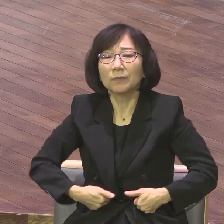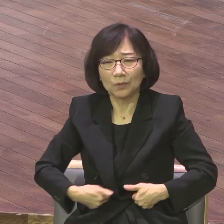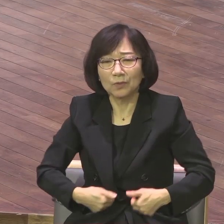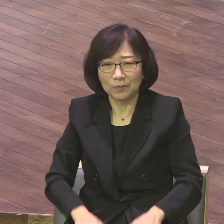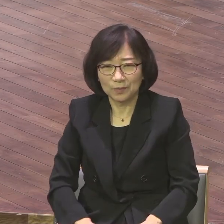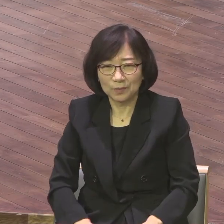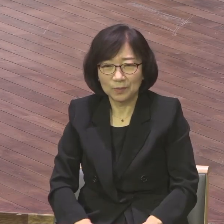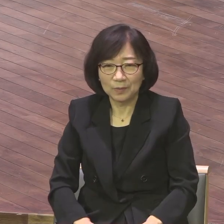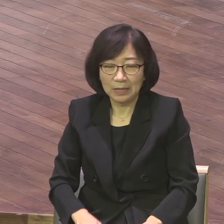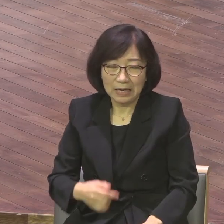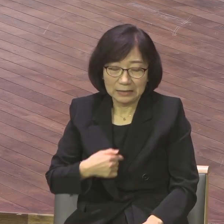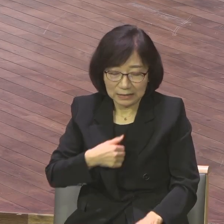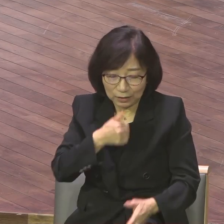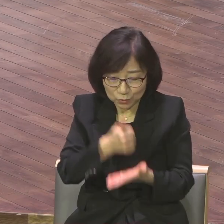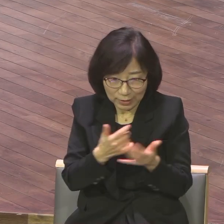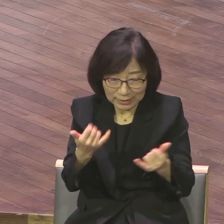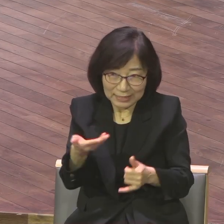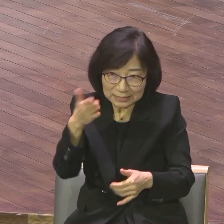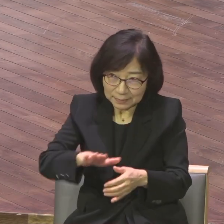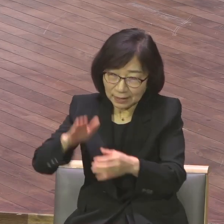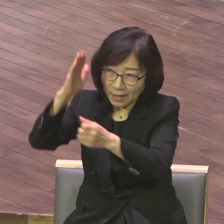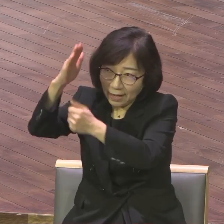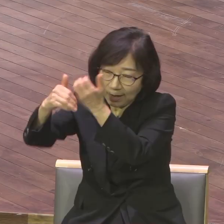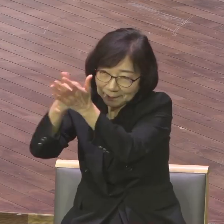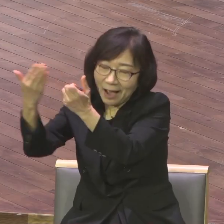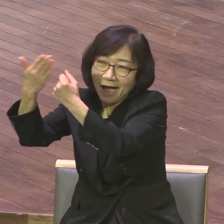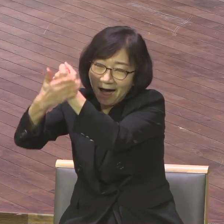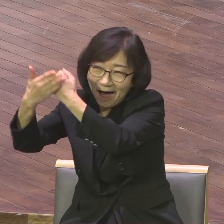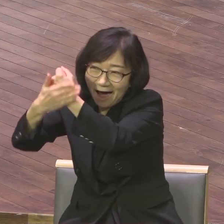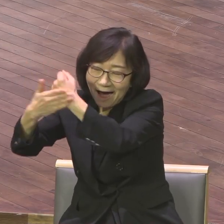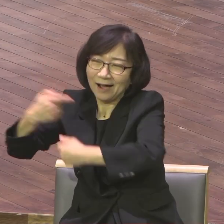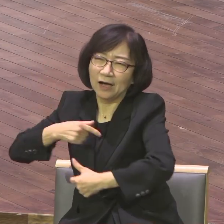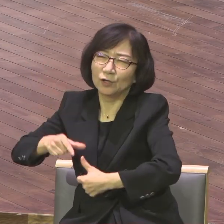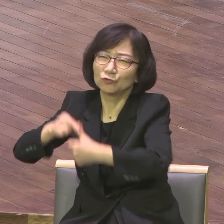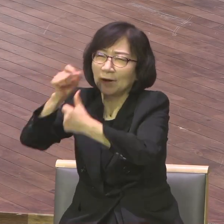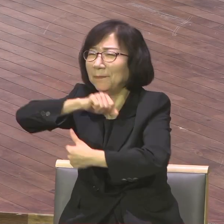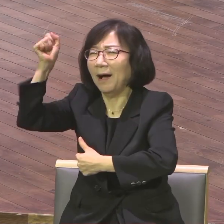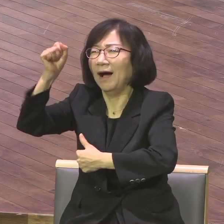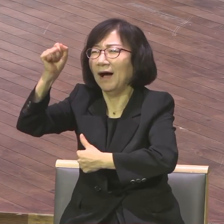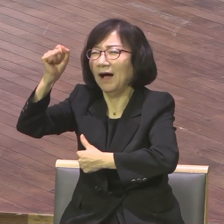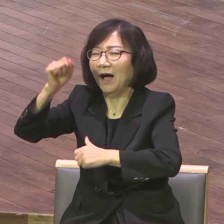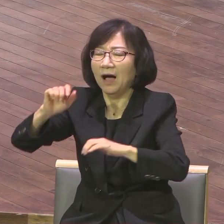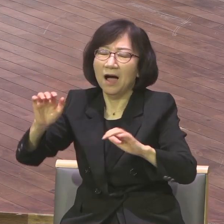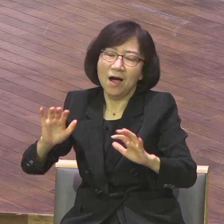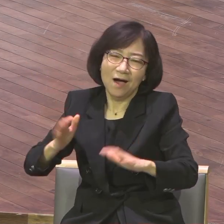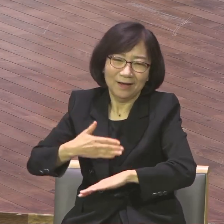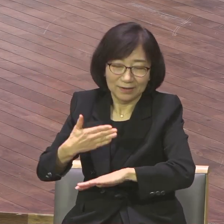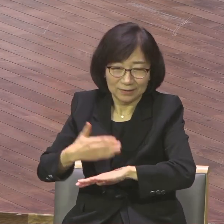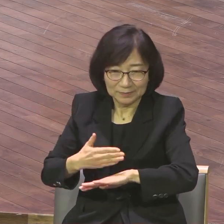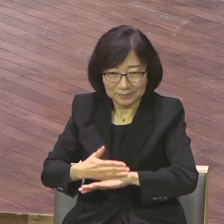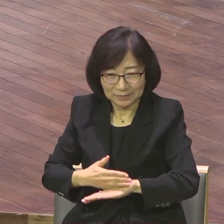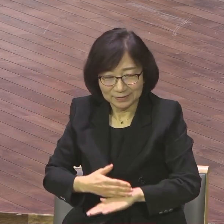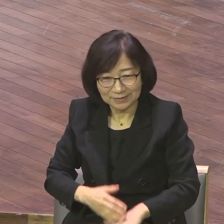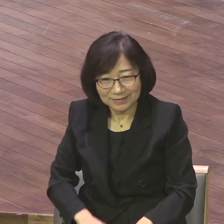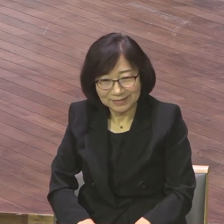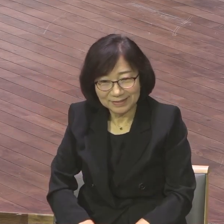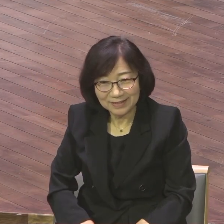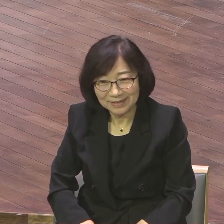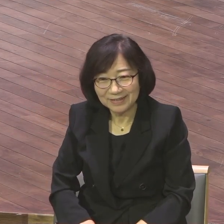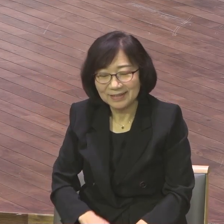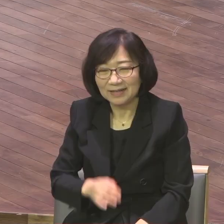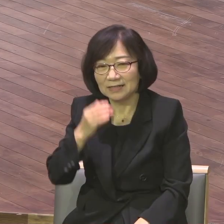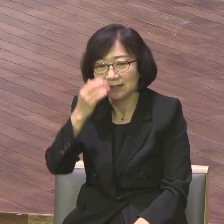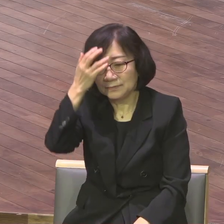하나님의 은혜로 예수 그리스도의 피가 아니면 나는 구원받을 수 없다. 어떤 인간은